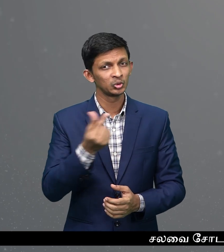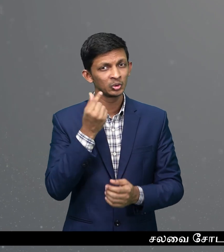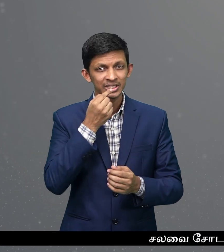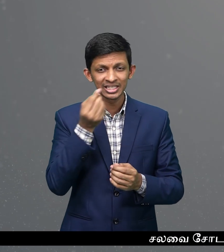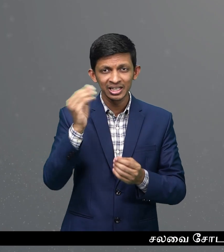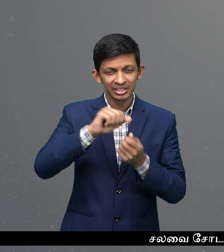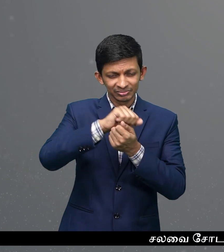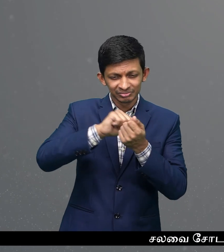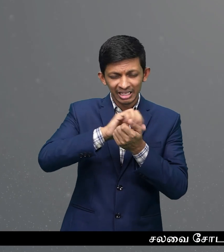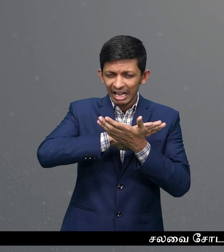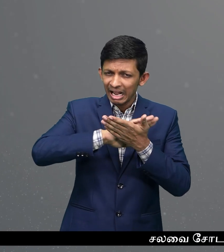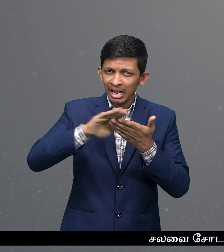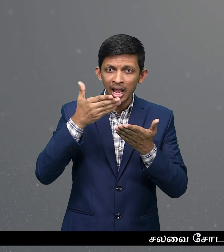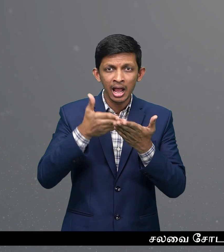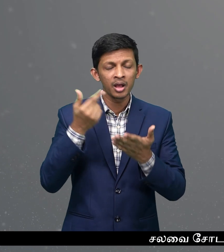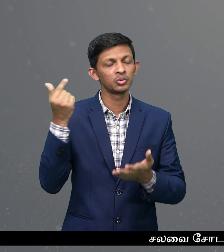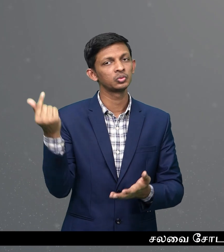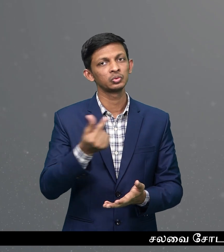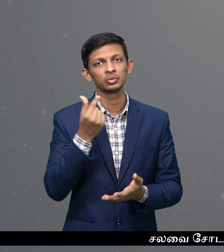சலவை சோடாவின் பயன்பாடுகள்.